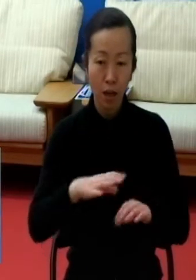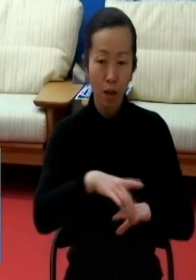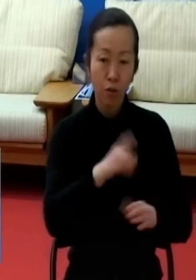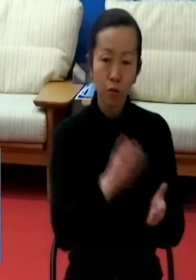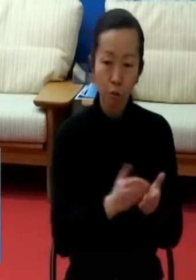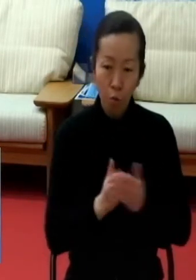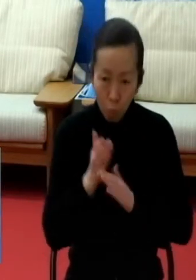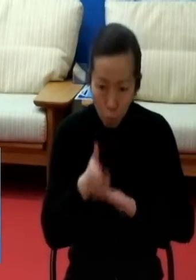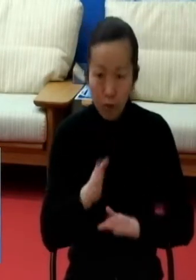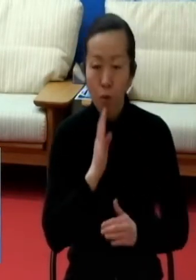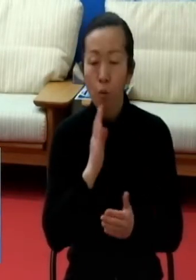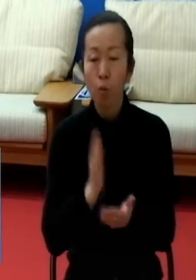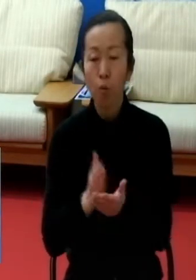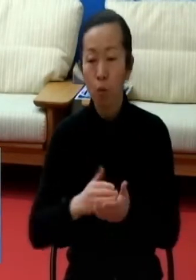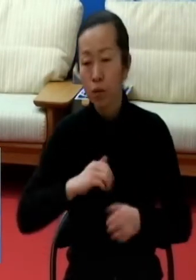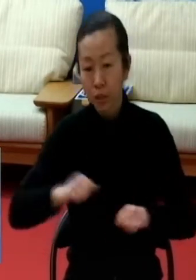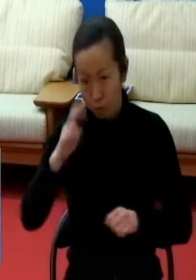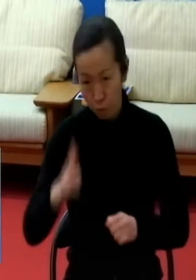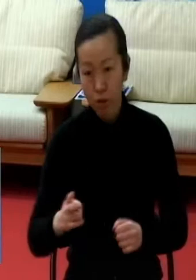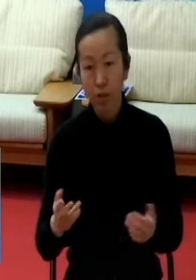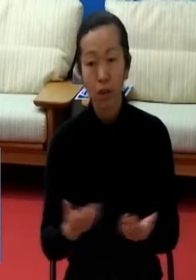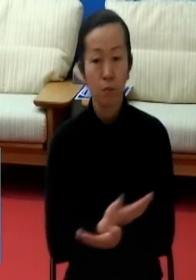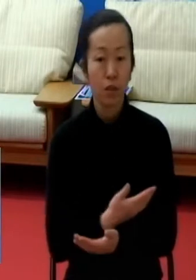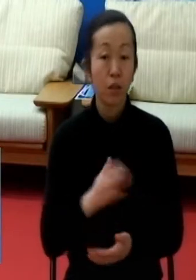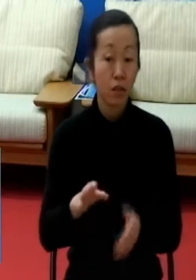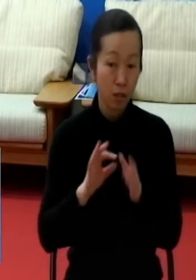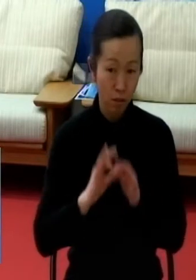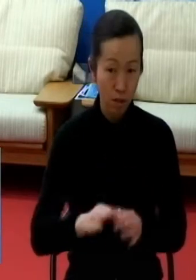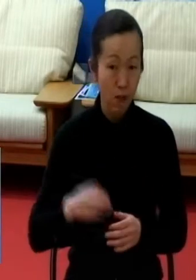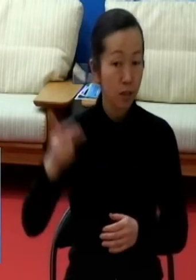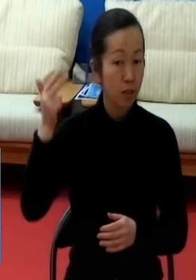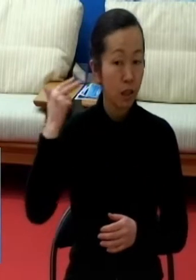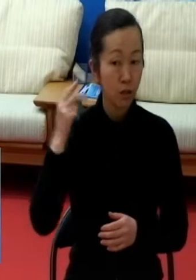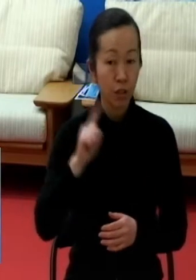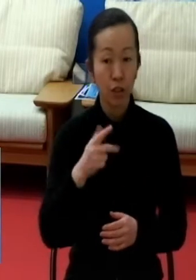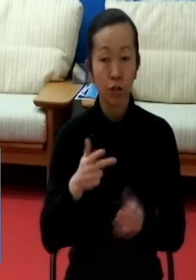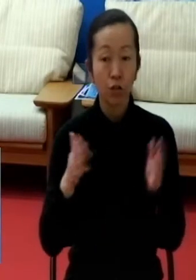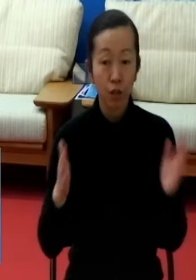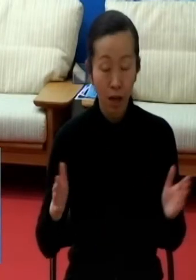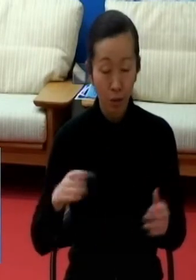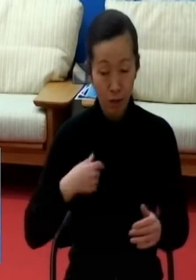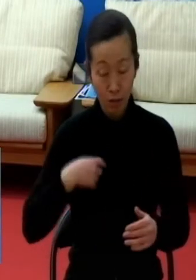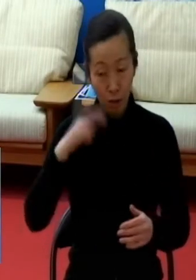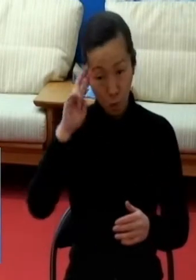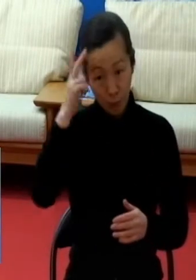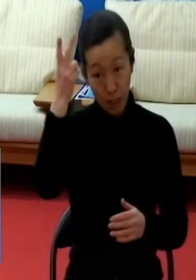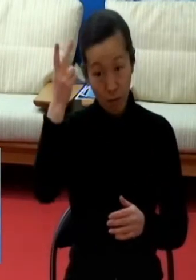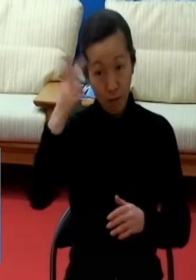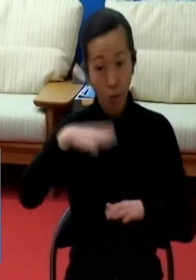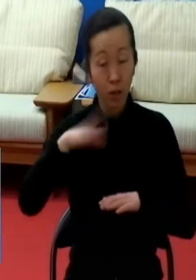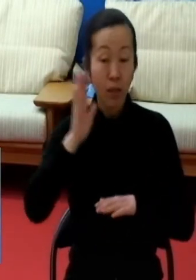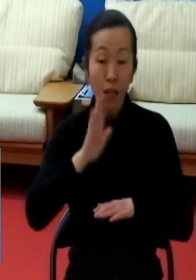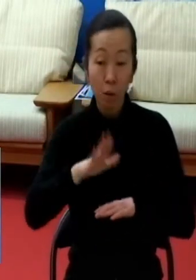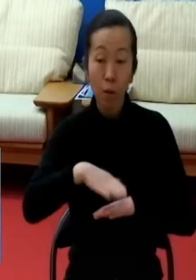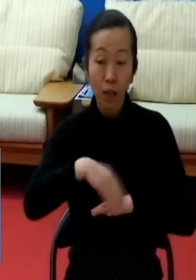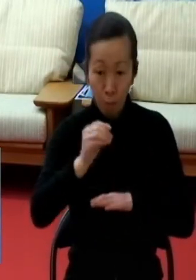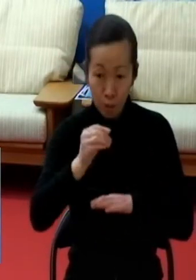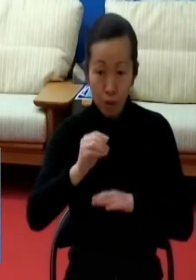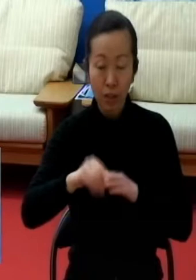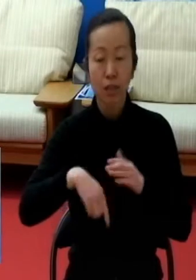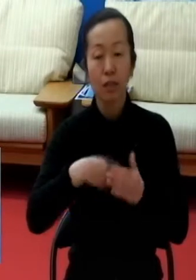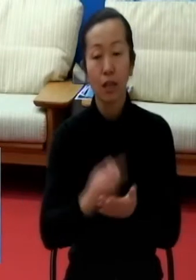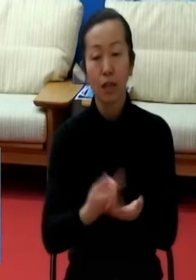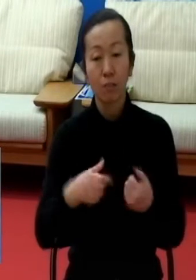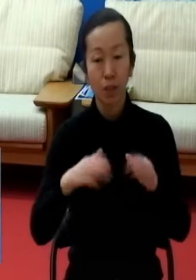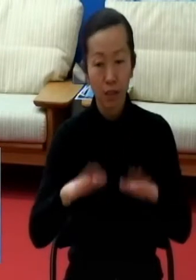저는 지난 한 주간 동안 오키나와에 다녀왔습니다. 私は先週1週間沖縄に行ってきました。 최고의 일본 남쪽.